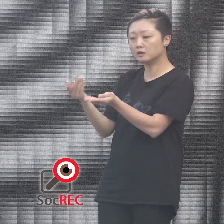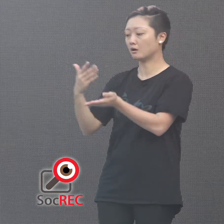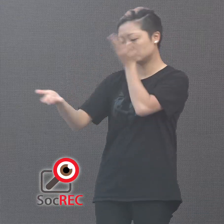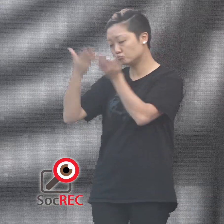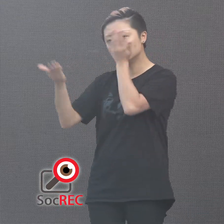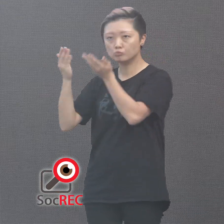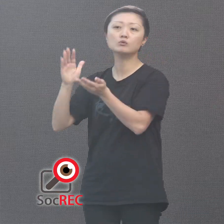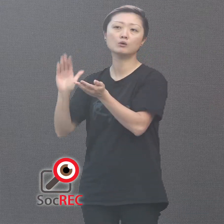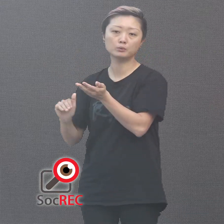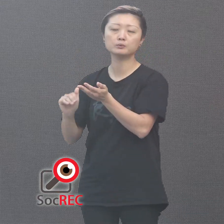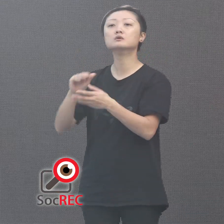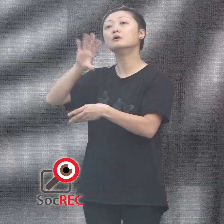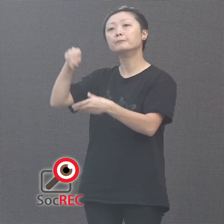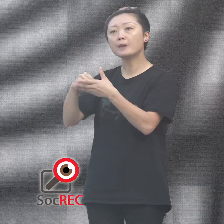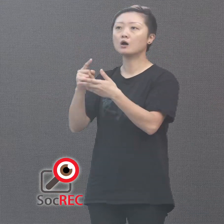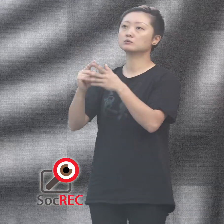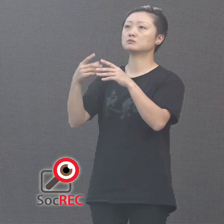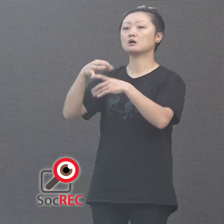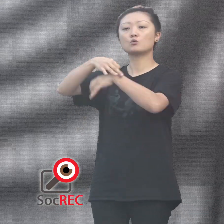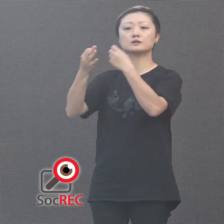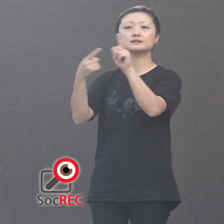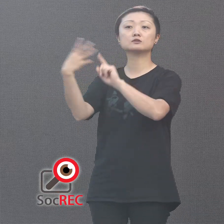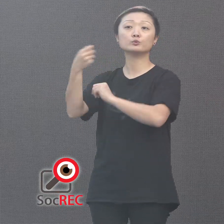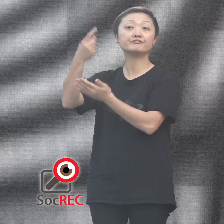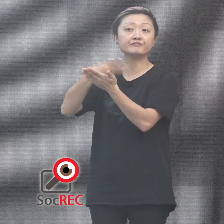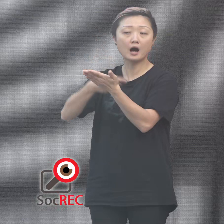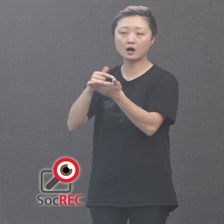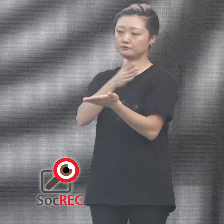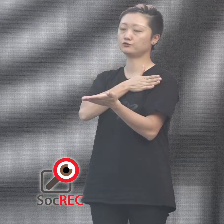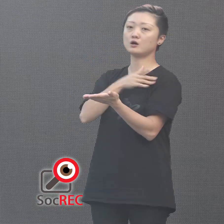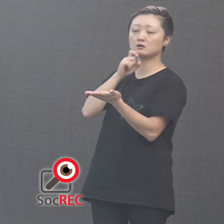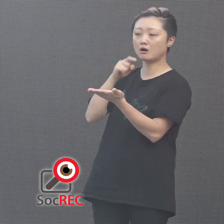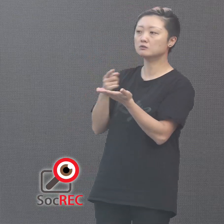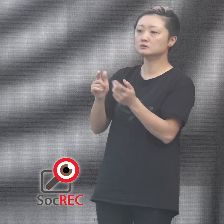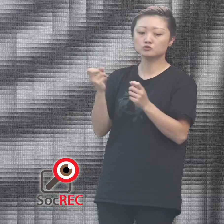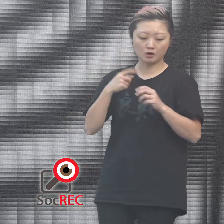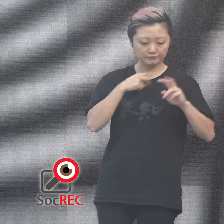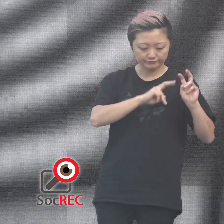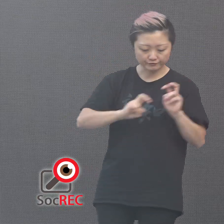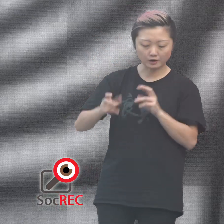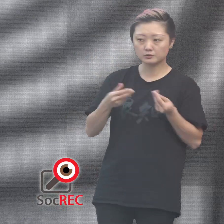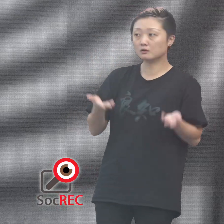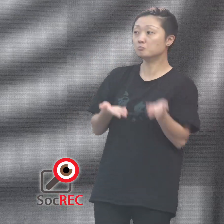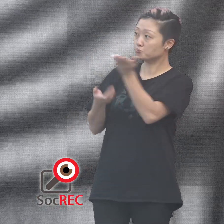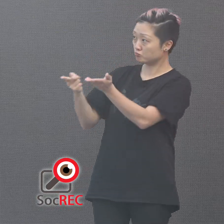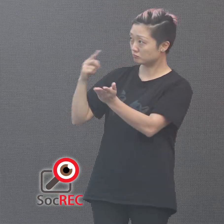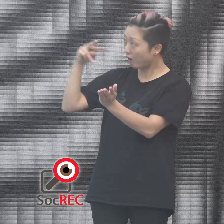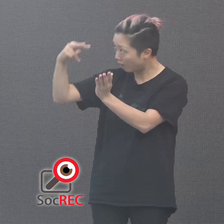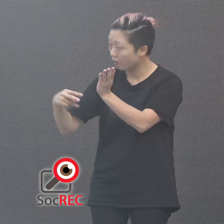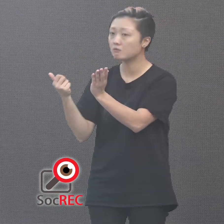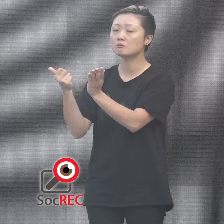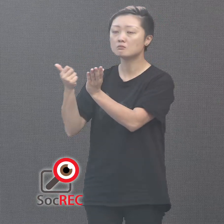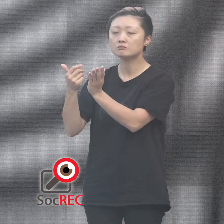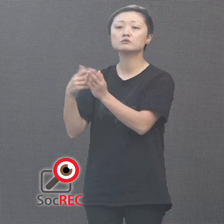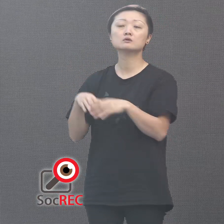相關嘅一啲法例啊、國際人權法嘅法例啊、一啲嘅 analysis 係俾咗上去，去俾佢哋去審議嘅。咁呢份報告如